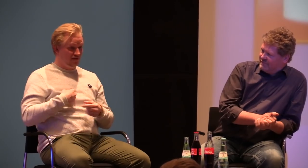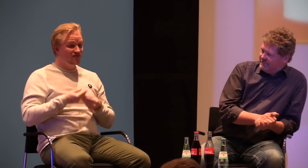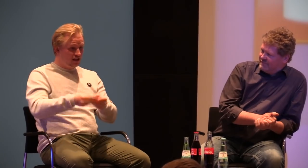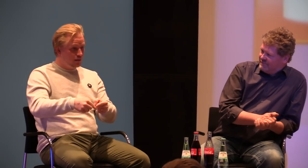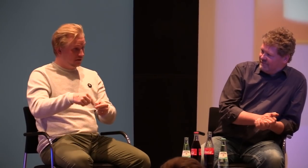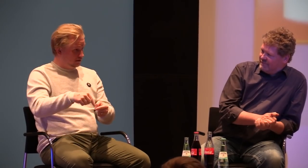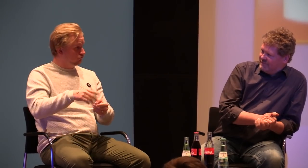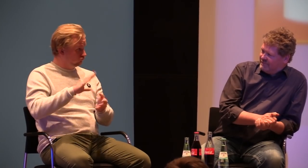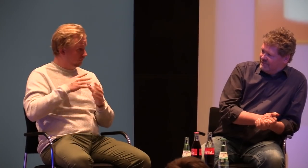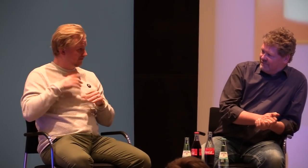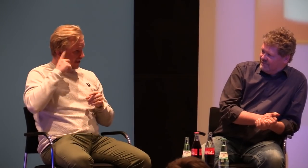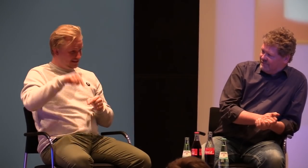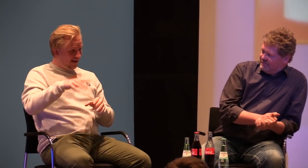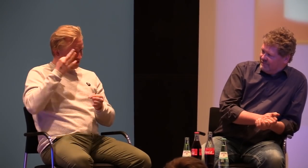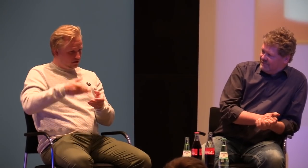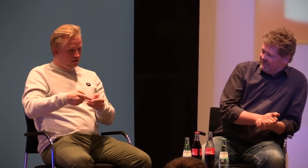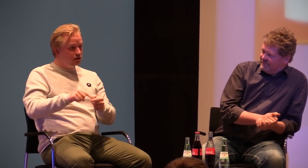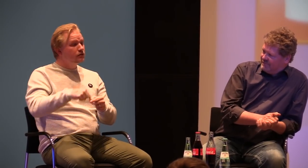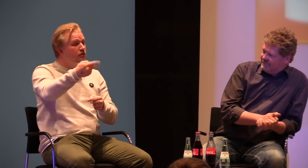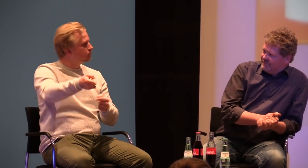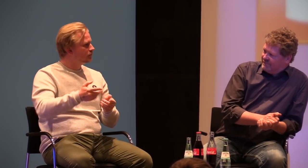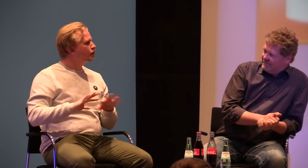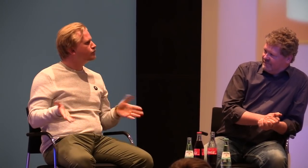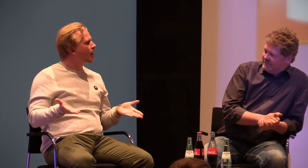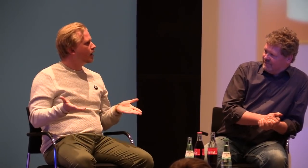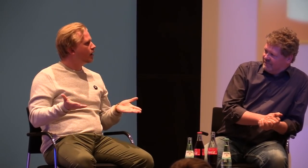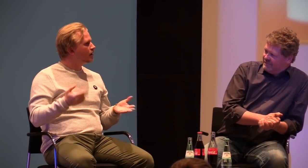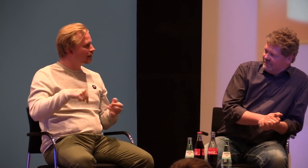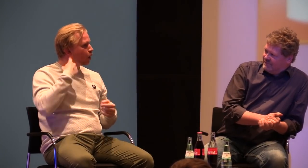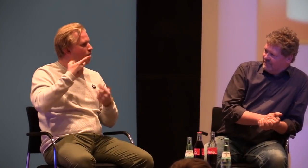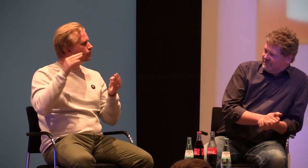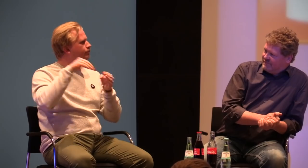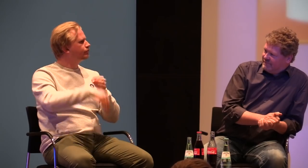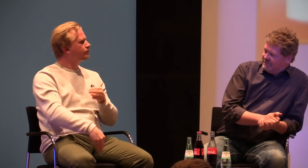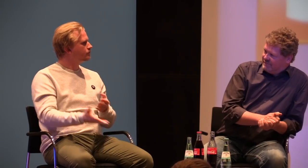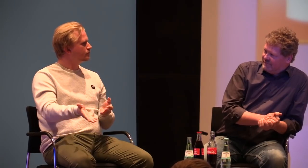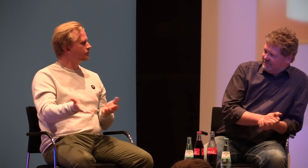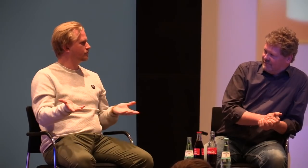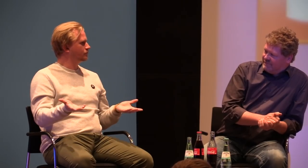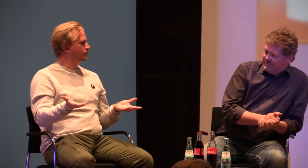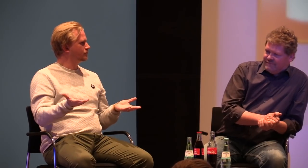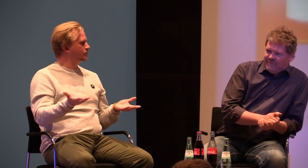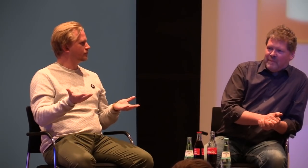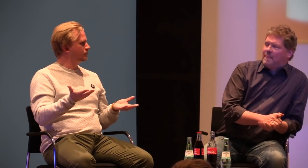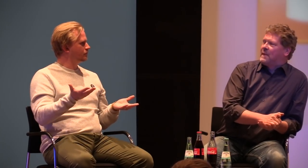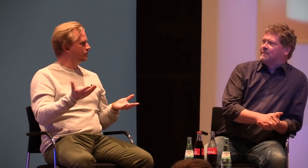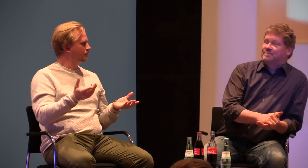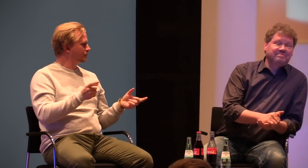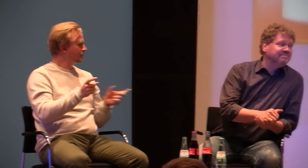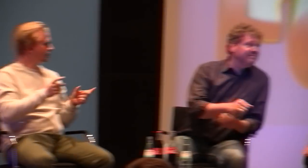extrem wichtig, wenn Vorstände ihre Ämter nicht mehr weiter bekleiden, nicht mehr weitermachen, aus welchen Gründen auch immer, dass einfach dieses Wissen, was sie haben,